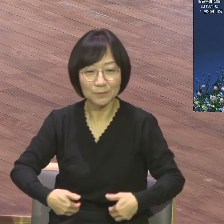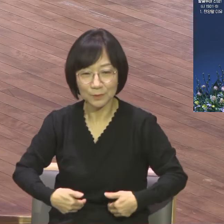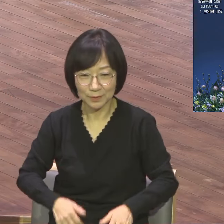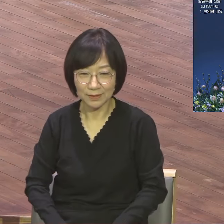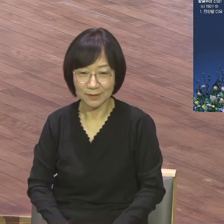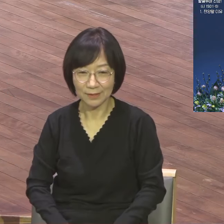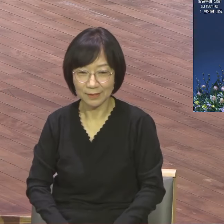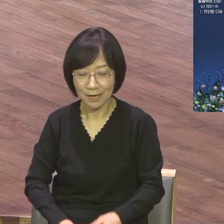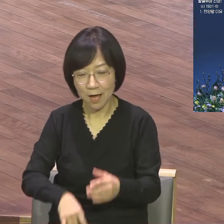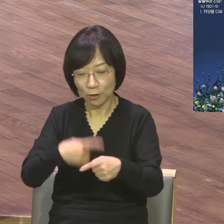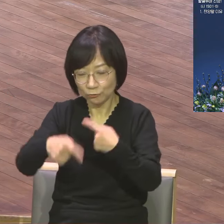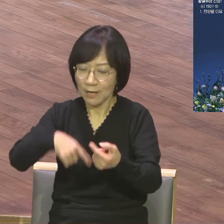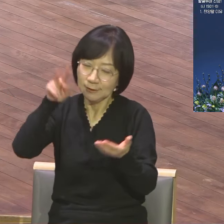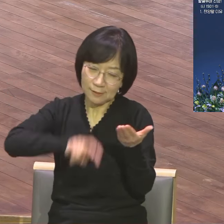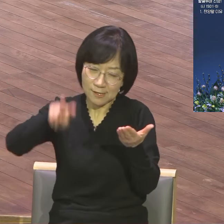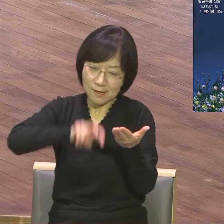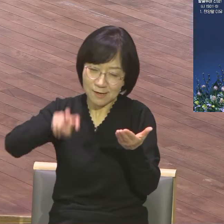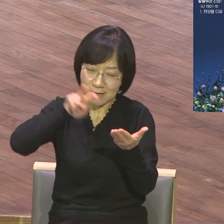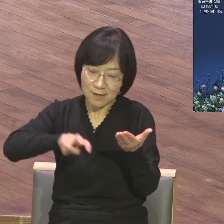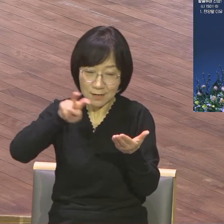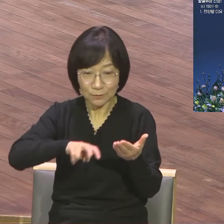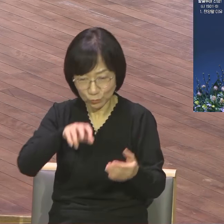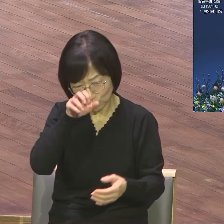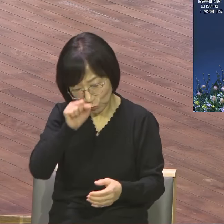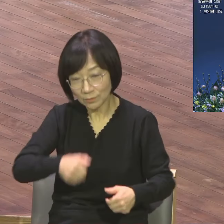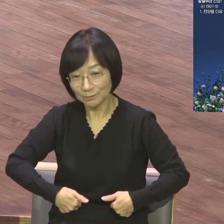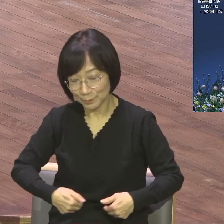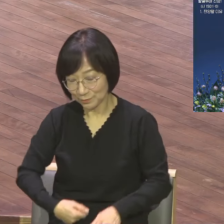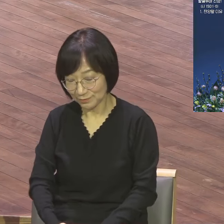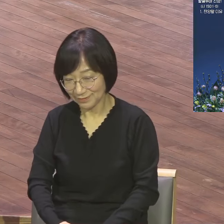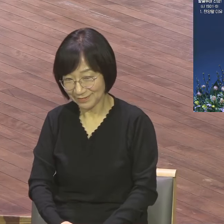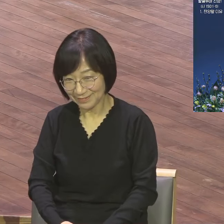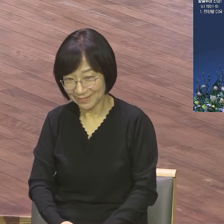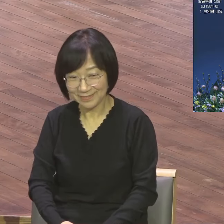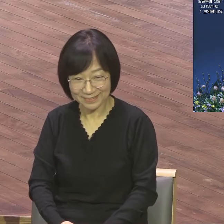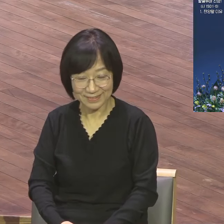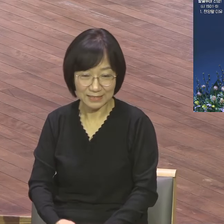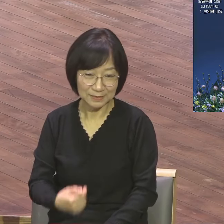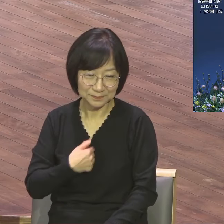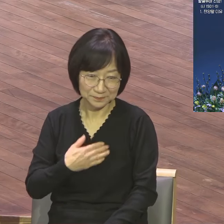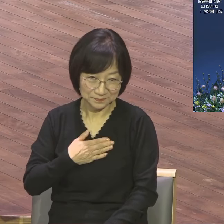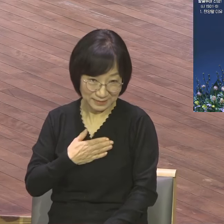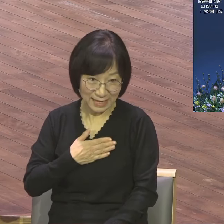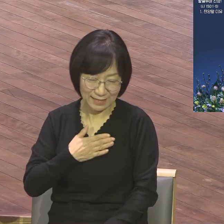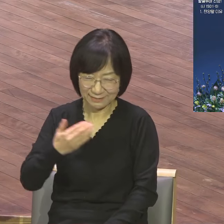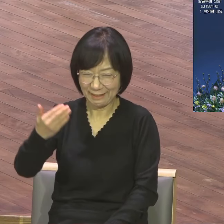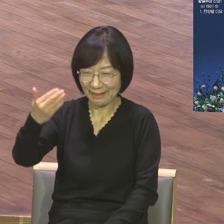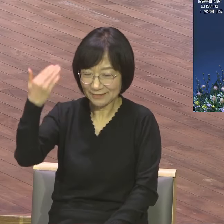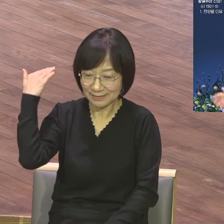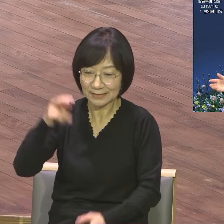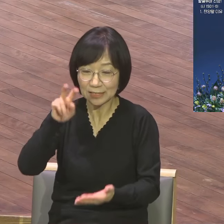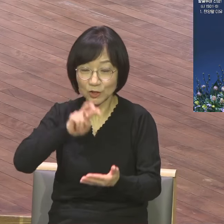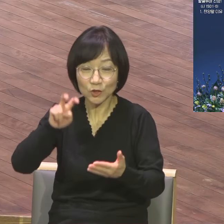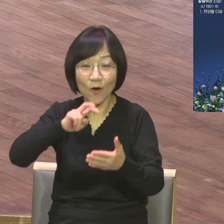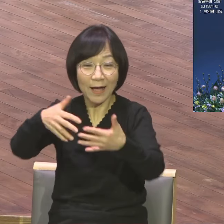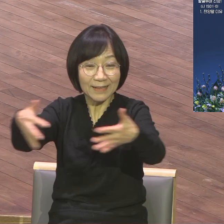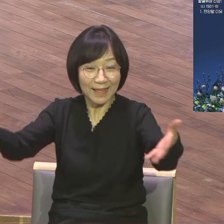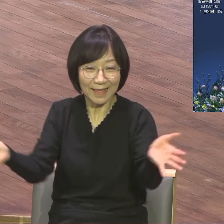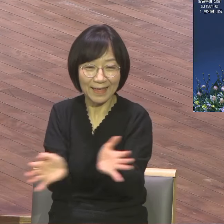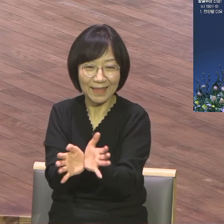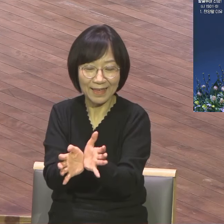부르는 것도 좋아하고 찬양. 저는 찬양대로 오래 했습니다. 오래 이 찬양대로 오래